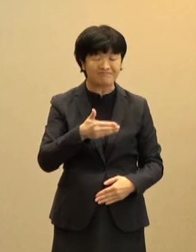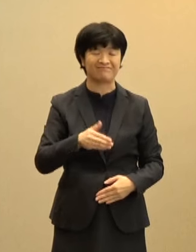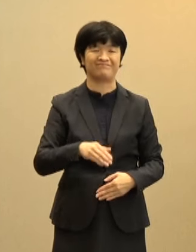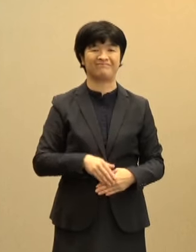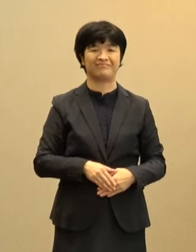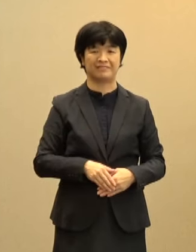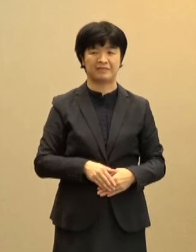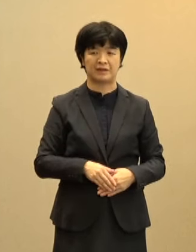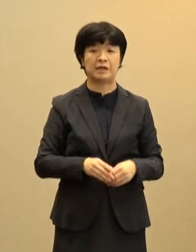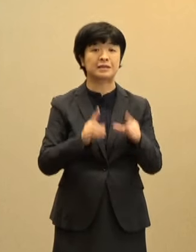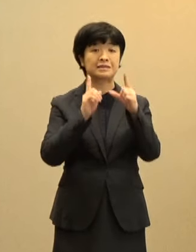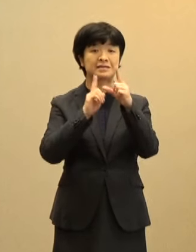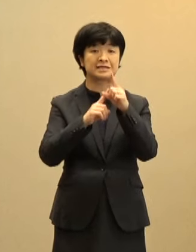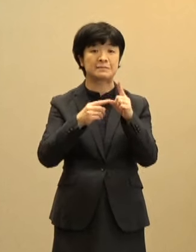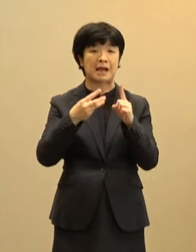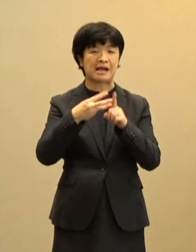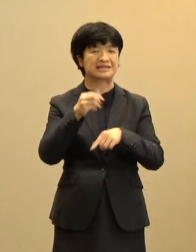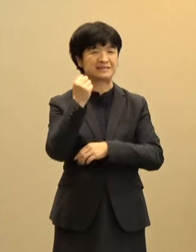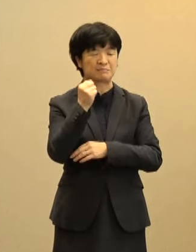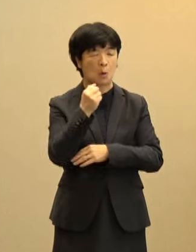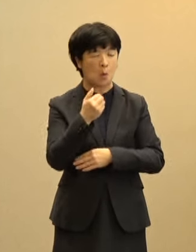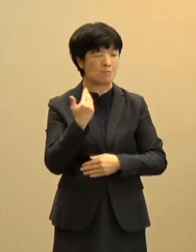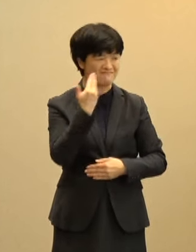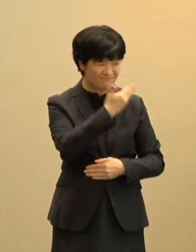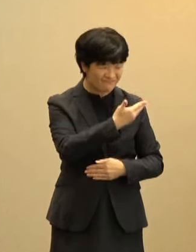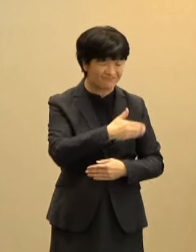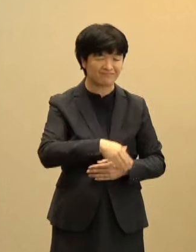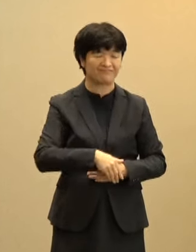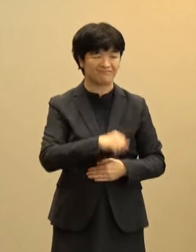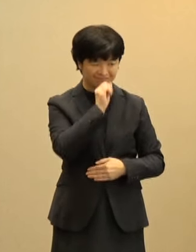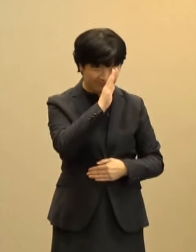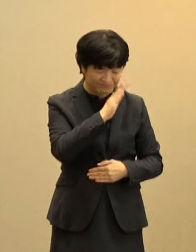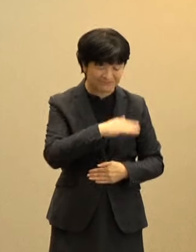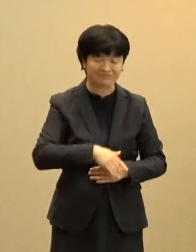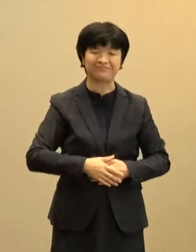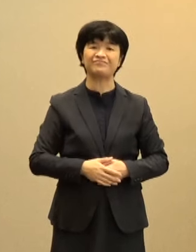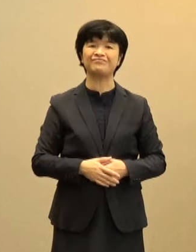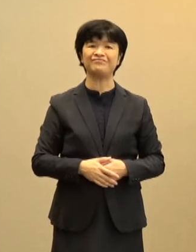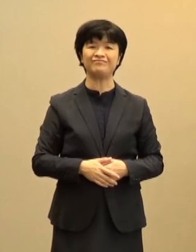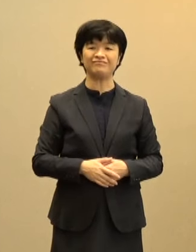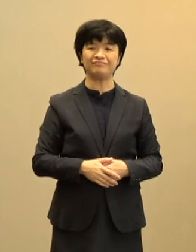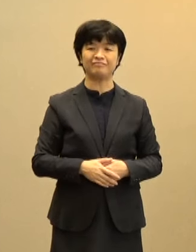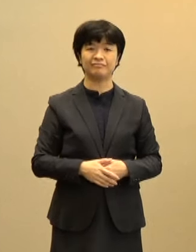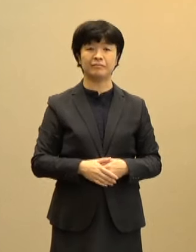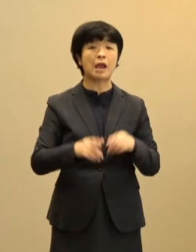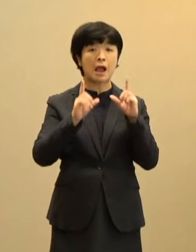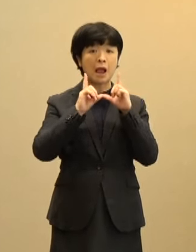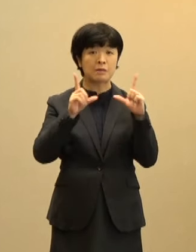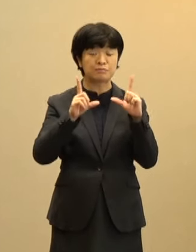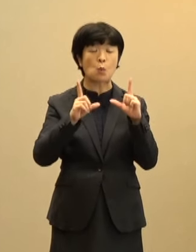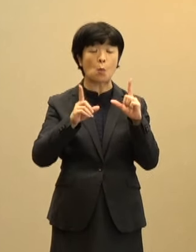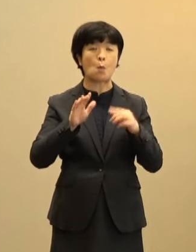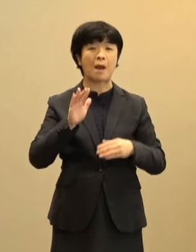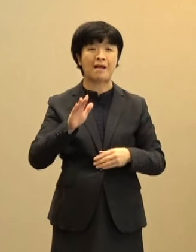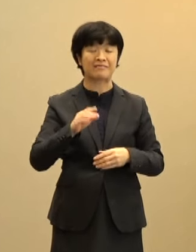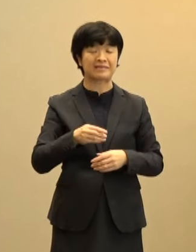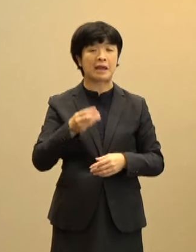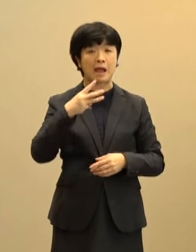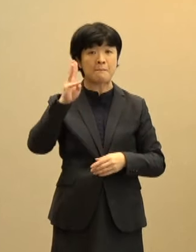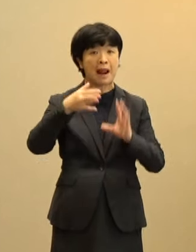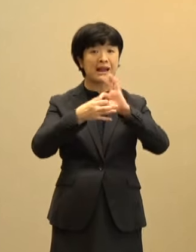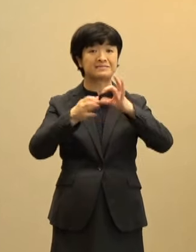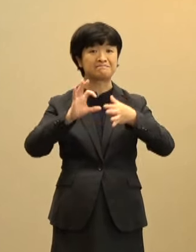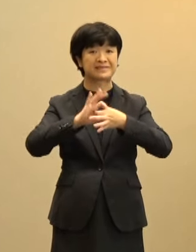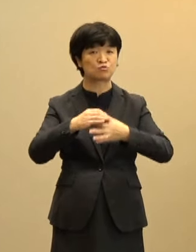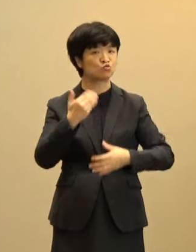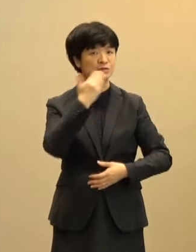葉日報からお願いします。 千葉日報の島津と申します。よろしくお願いいたします。まず発表がありましたパラリンピック